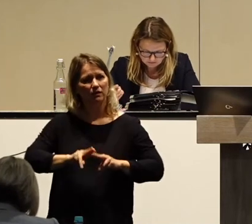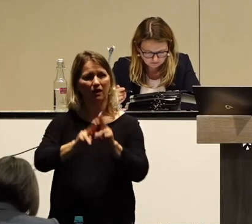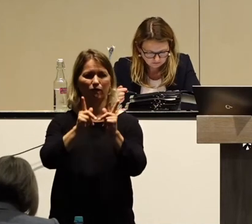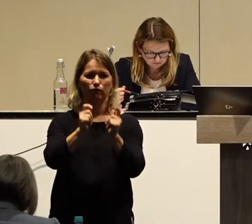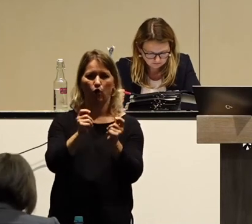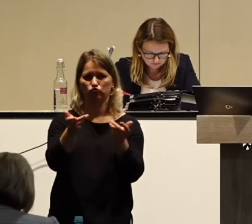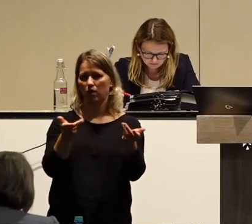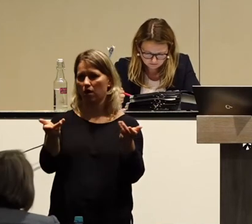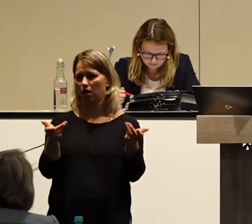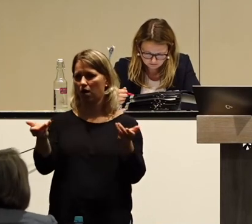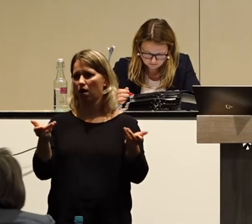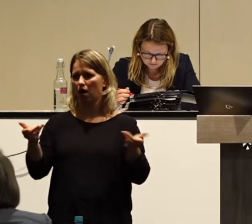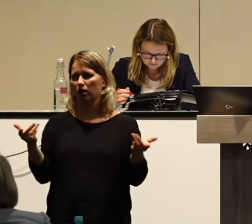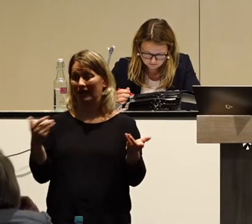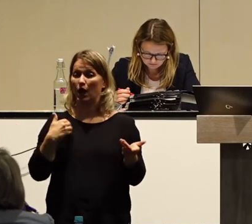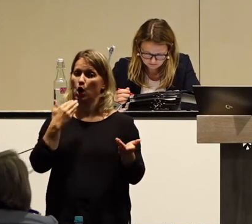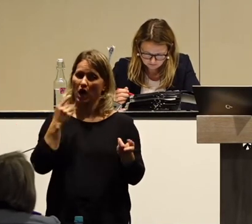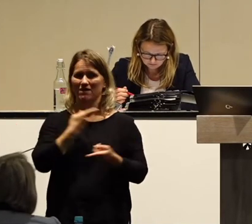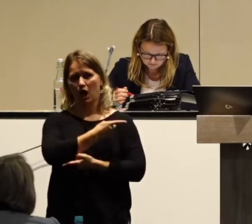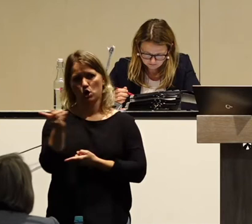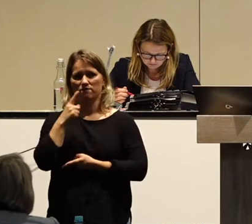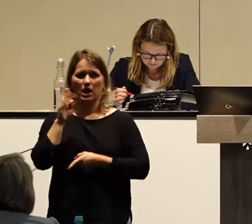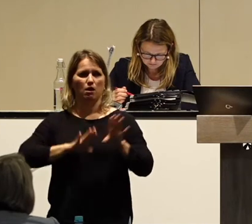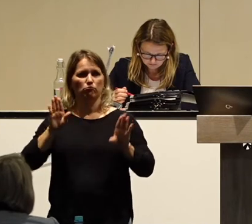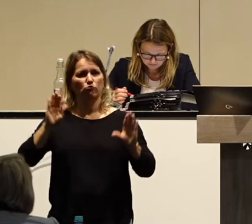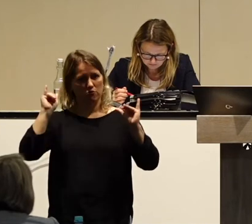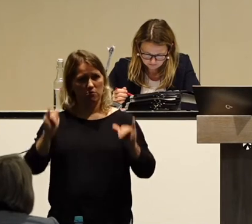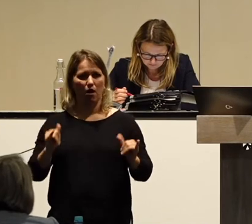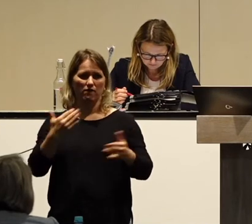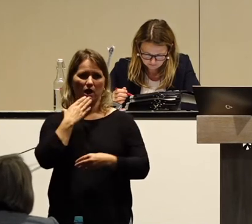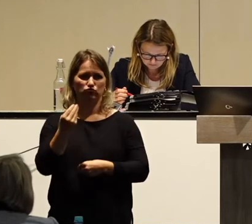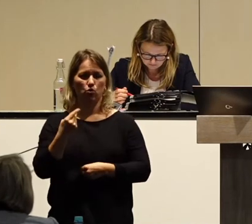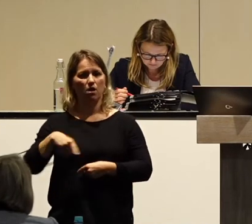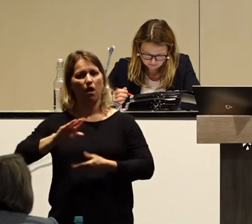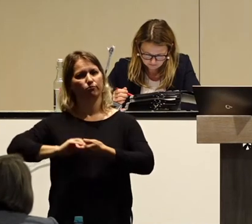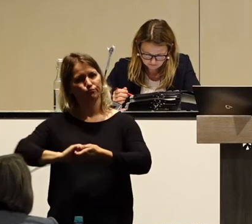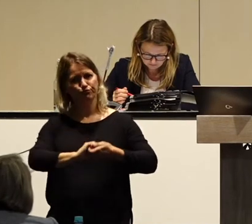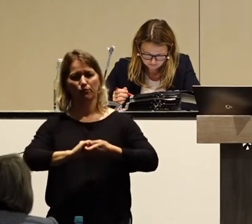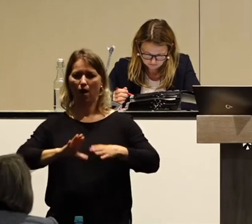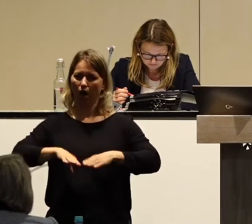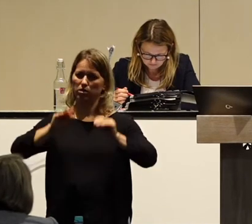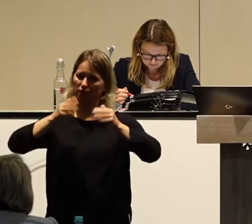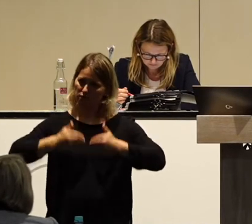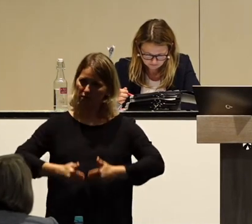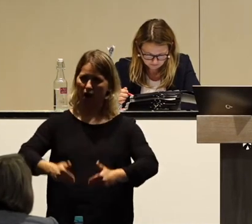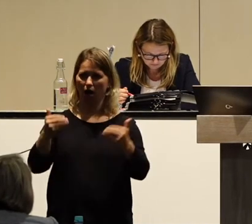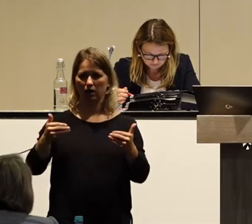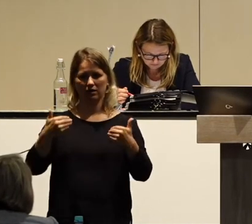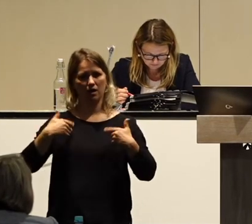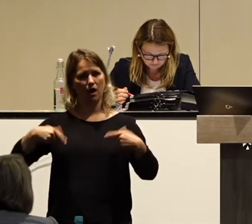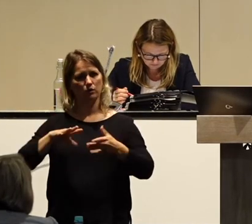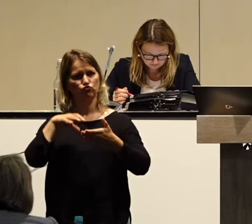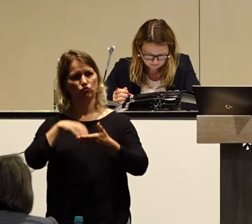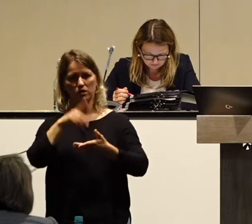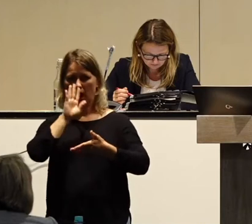Verbesserungsvorschlägen, hier jetzt auch ein breites Votum kriegt und wir es alle miteinander als Anfang eines Weges verstehen, in dem auch wir als Stadt, als Kommune